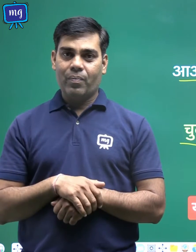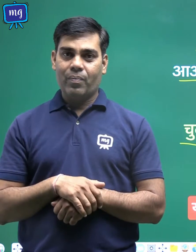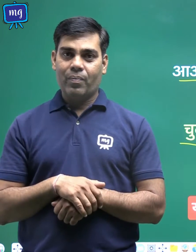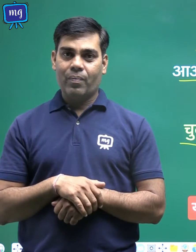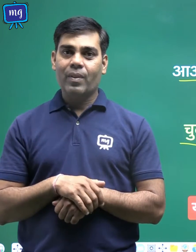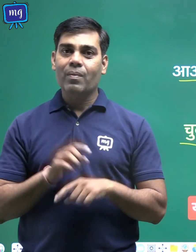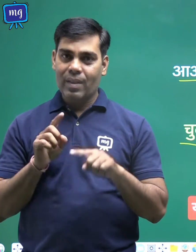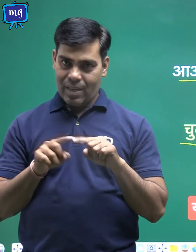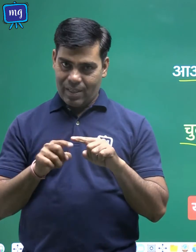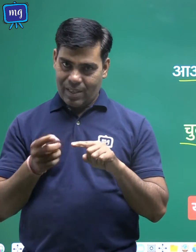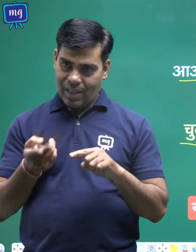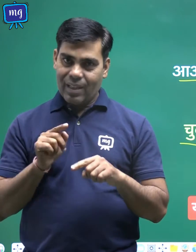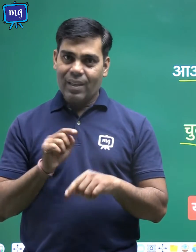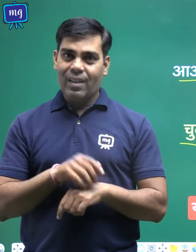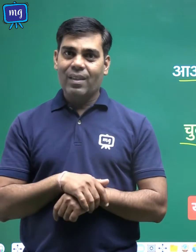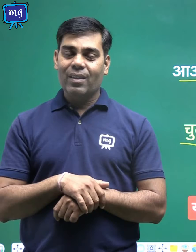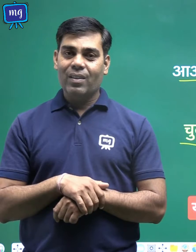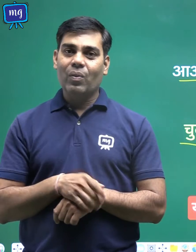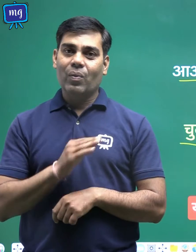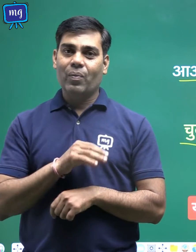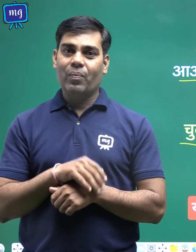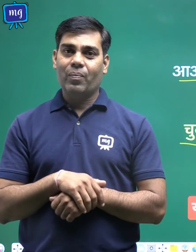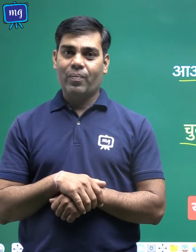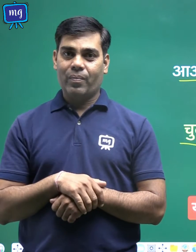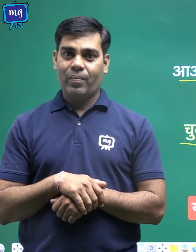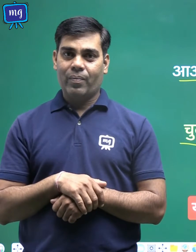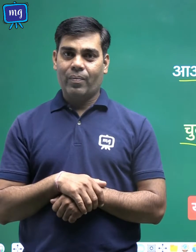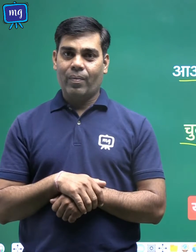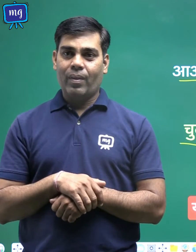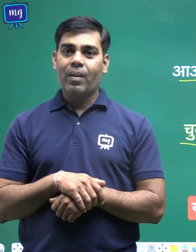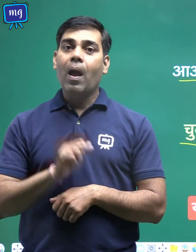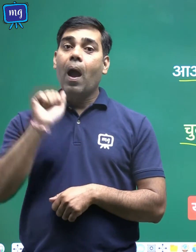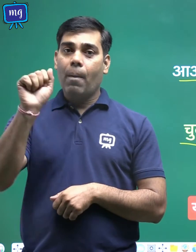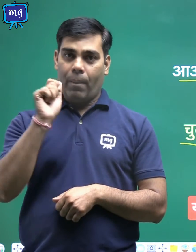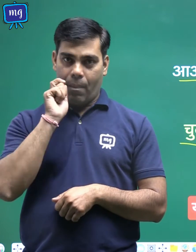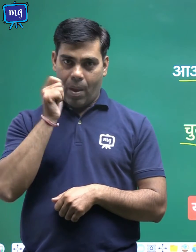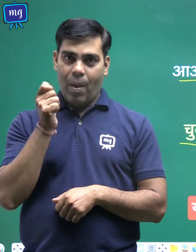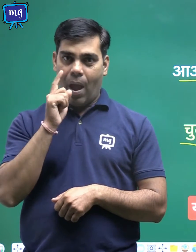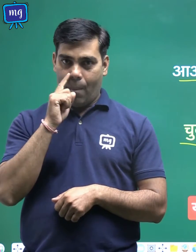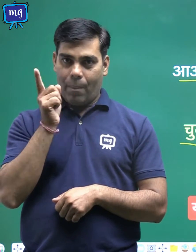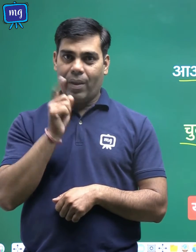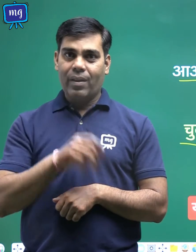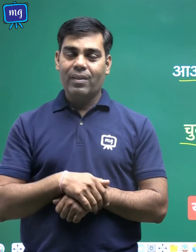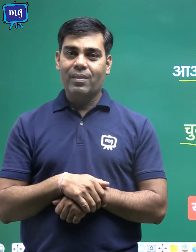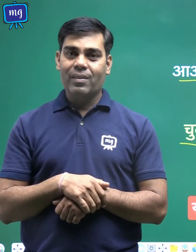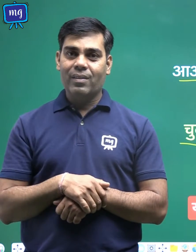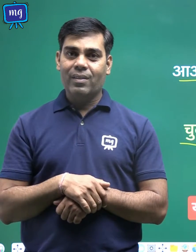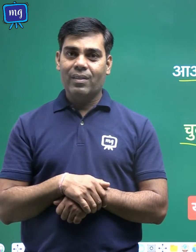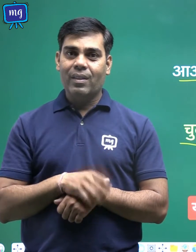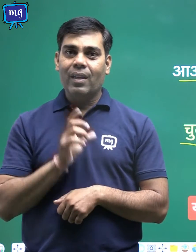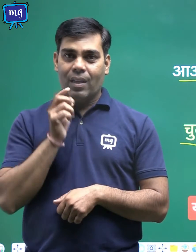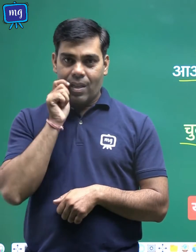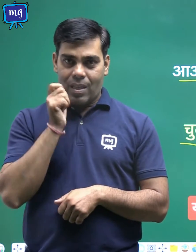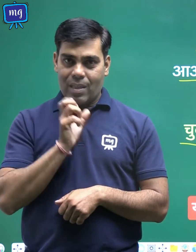चुनाव आते हैं तो आपके पापा, मम्मी,